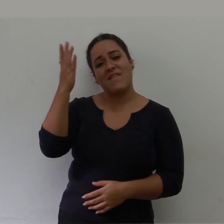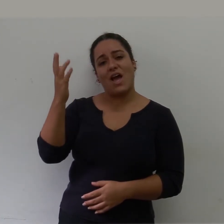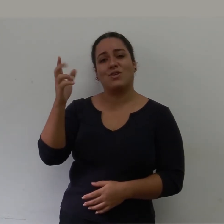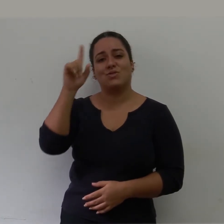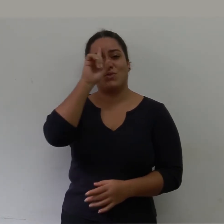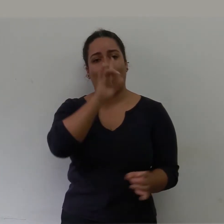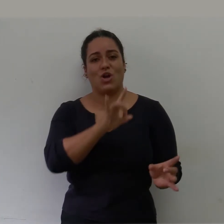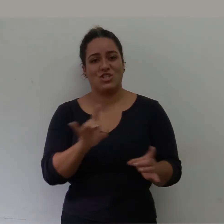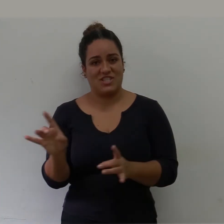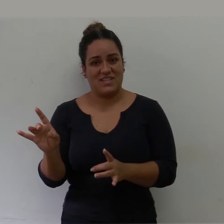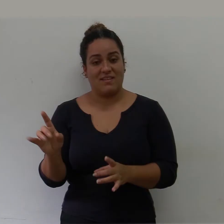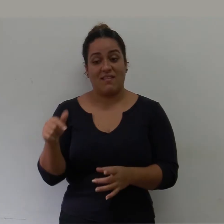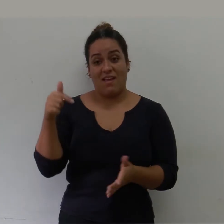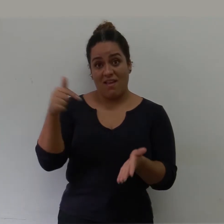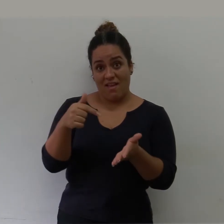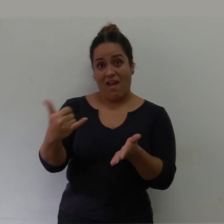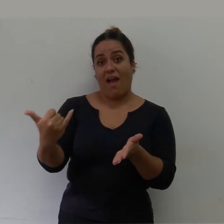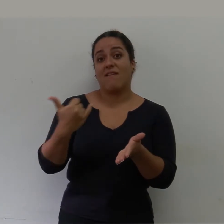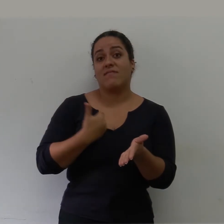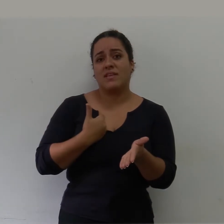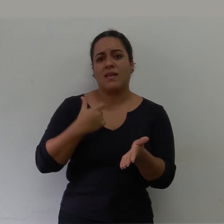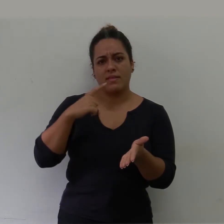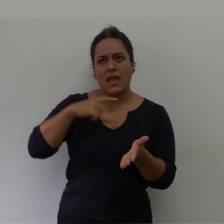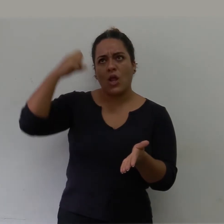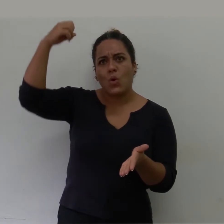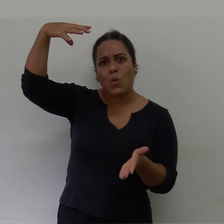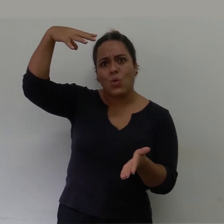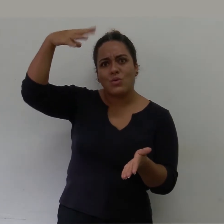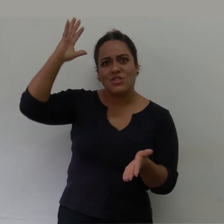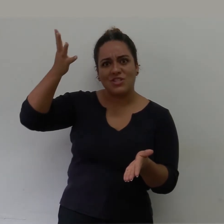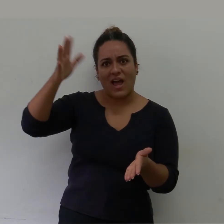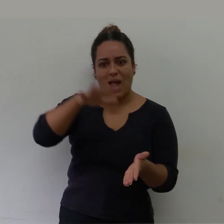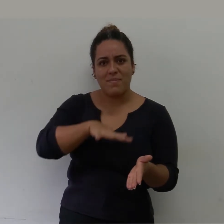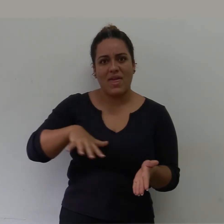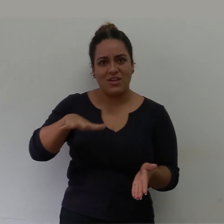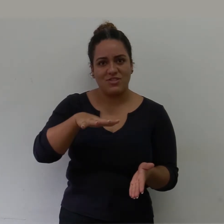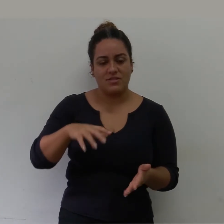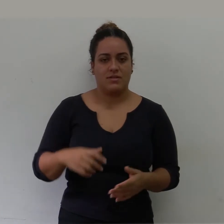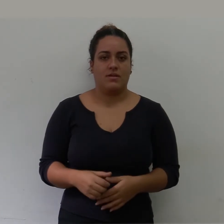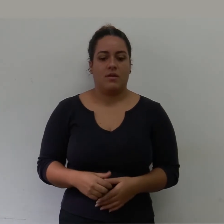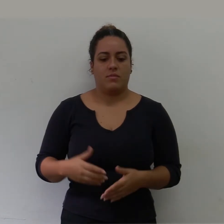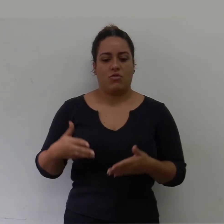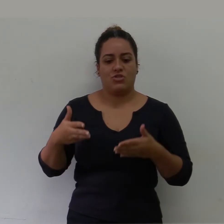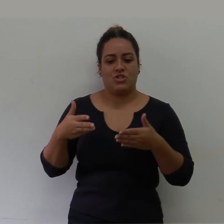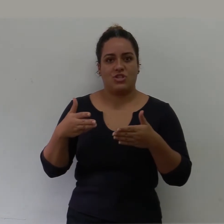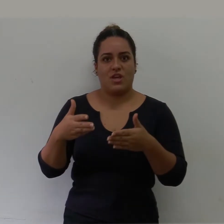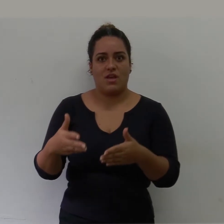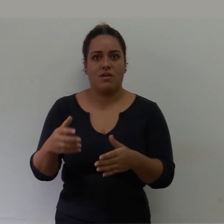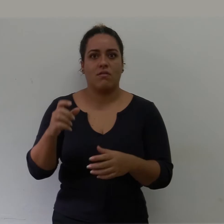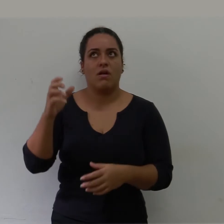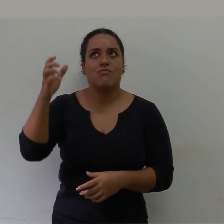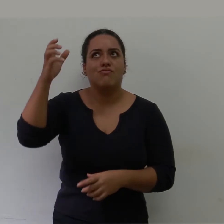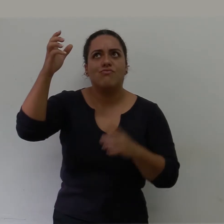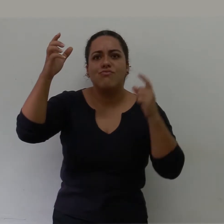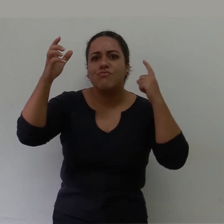rotina, como este que avisa se há luz no ambiente. Conforme eu vou chegando na claridade, ele vai aumentando.